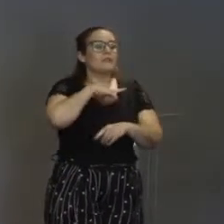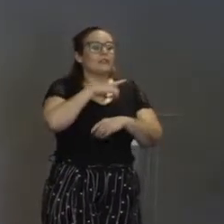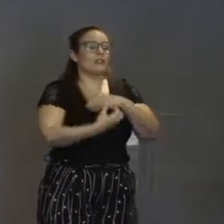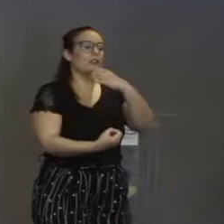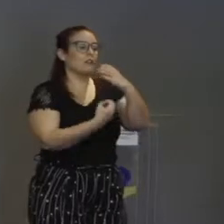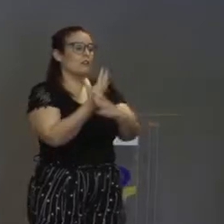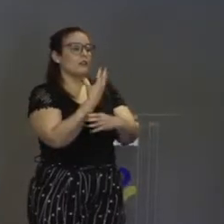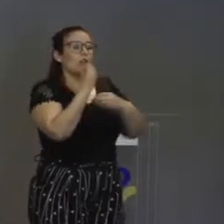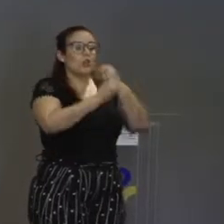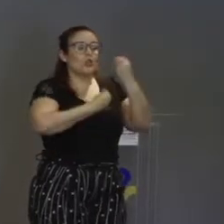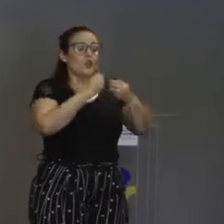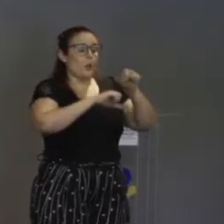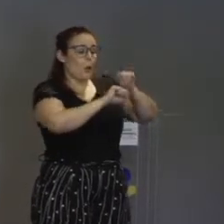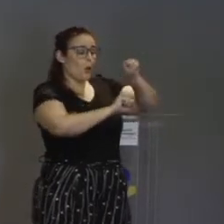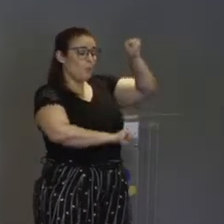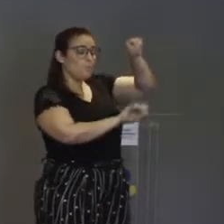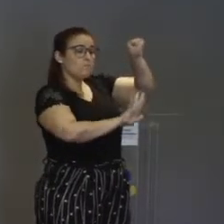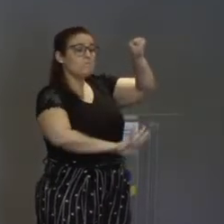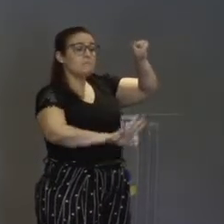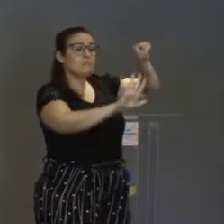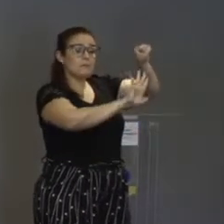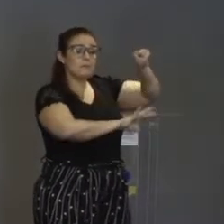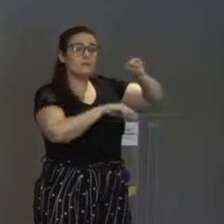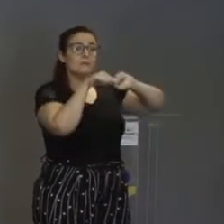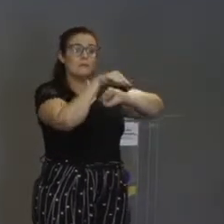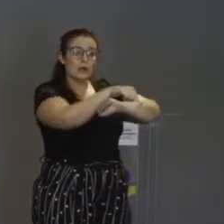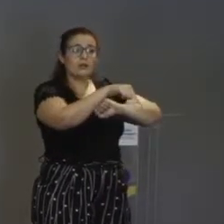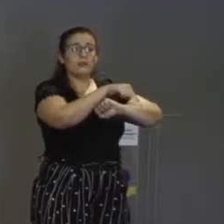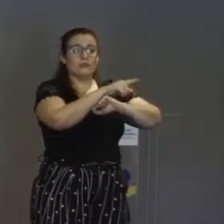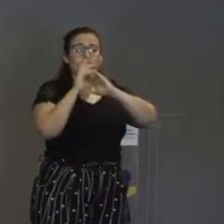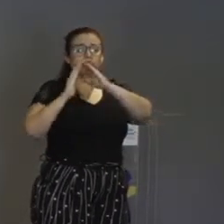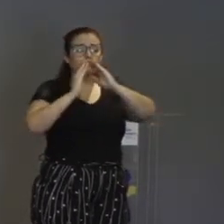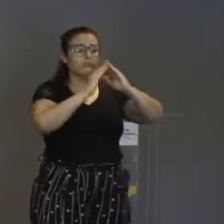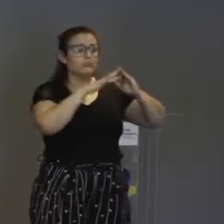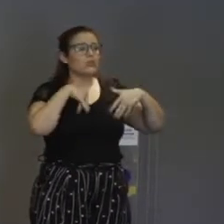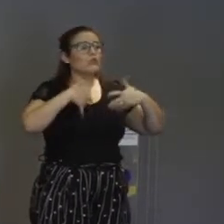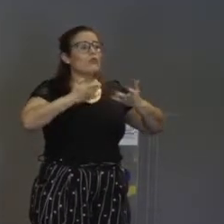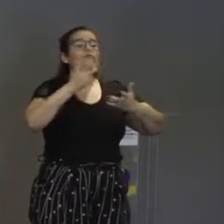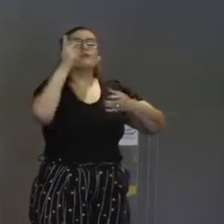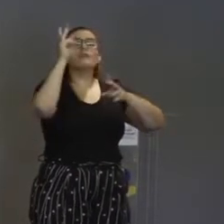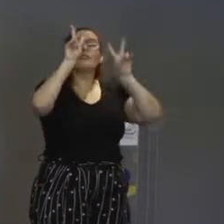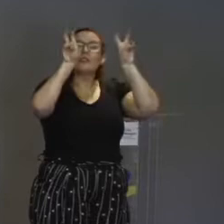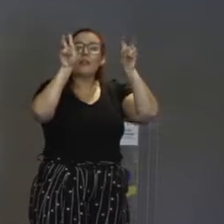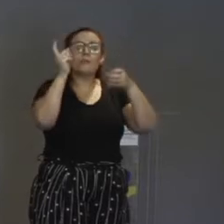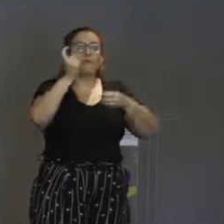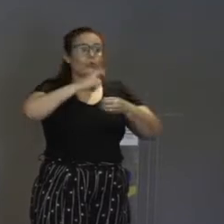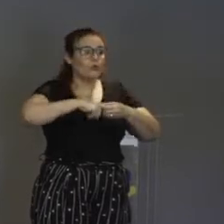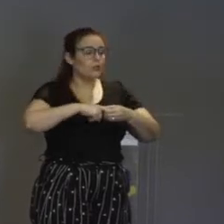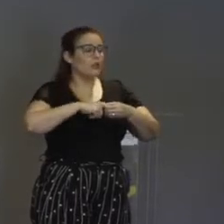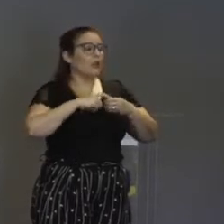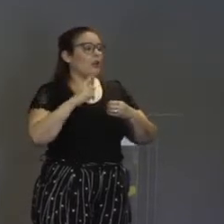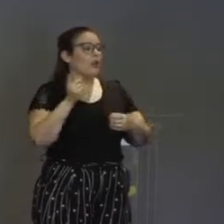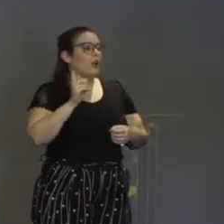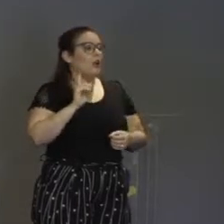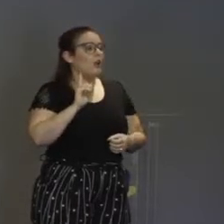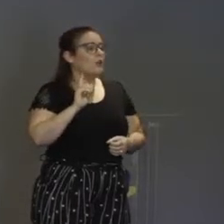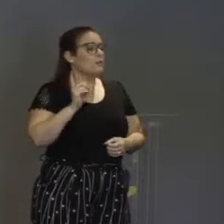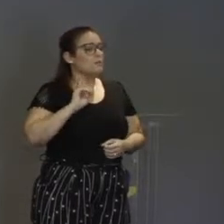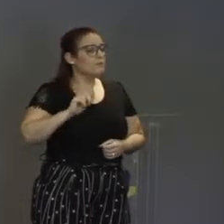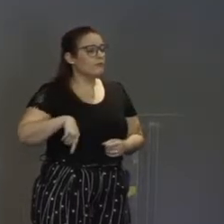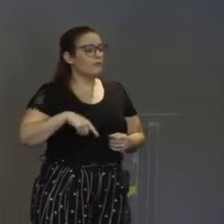do mapa, né, de imobiliário. Eu queria voltar no tema que não é exatamente